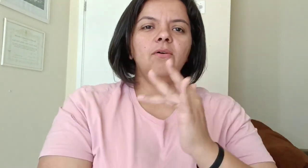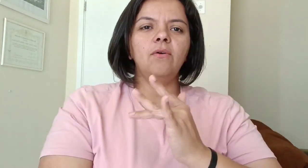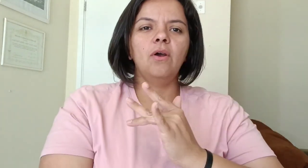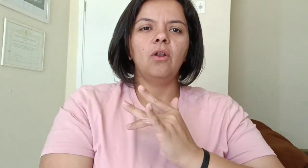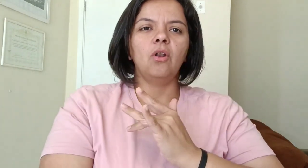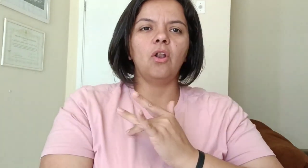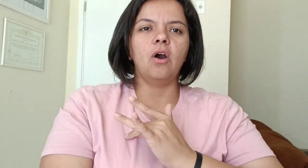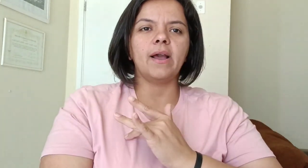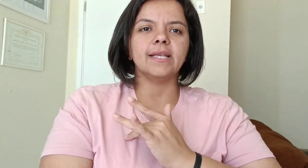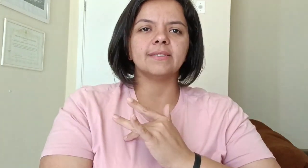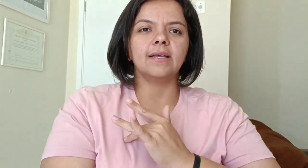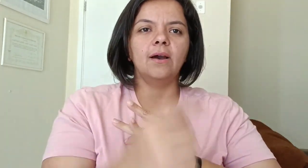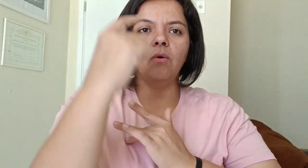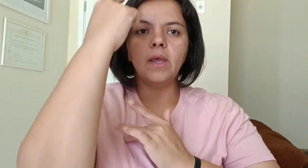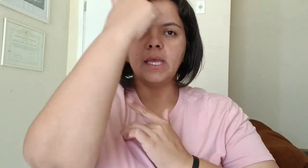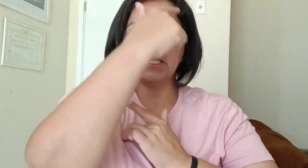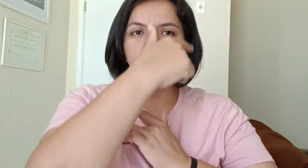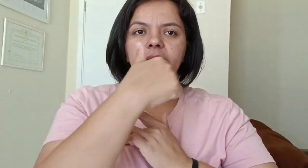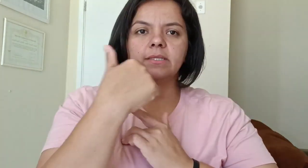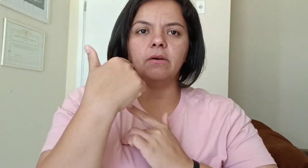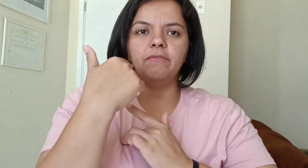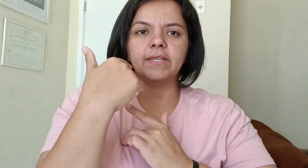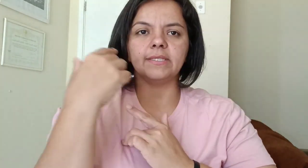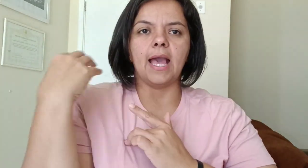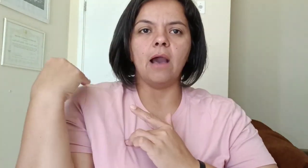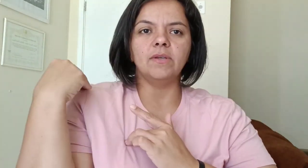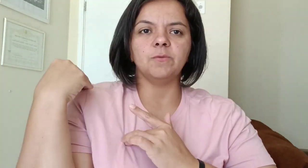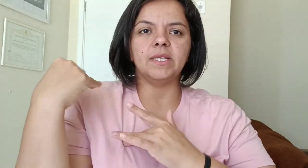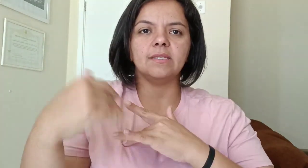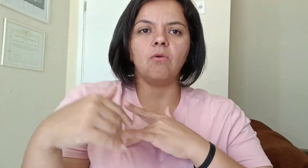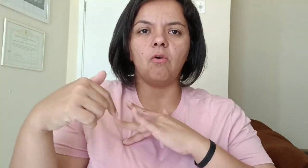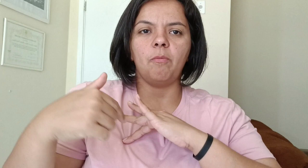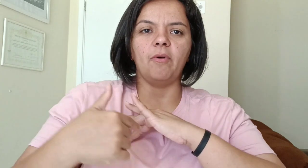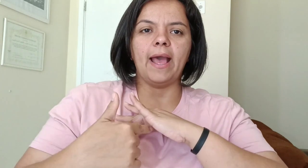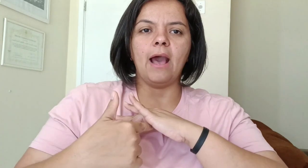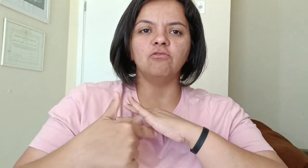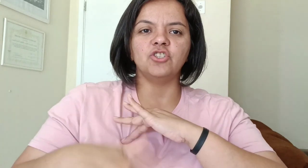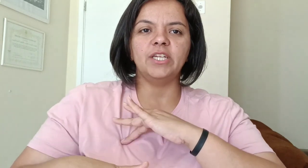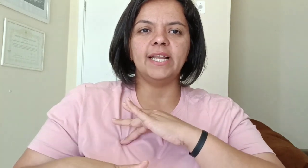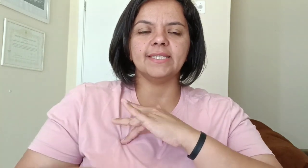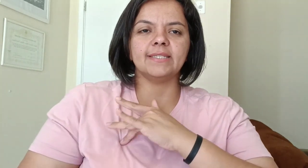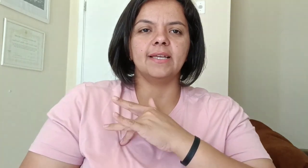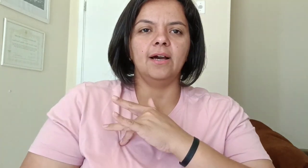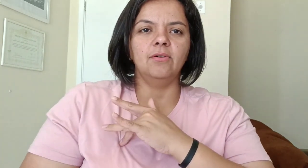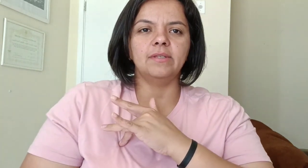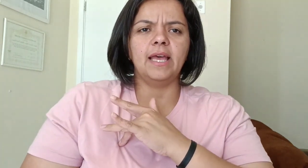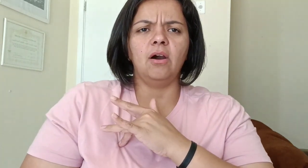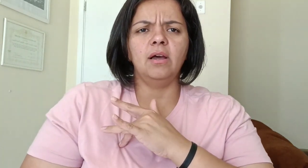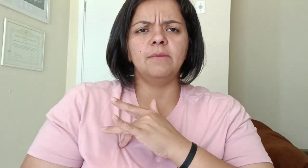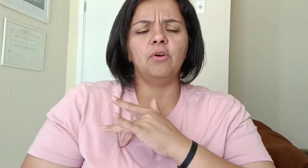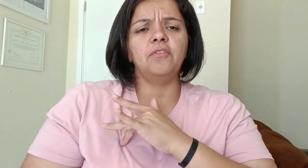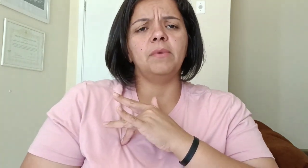Configuração, locação, expressão facial, expressão corporal, direção, né, ó, e